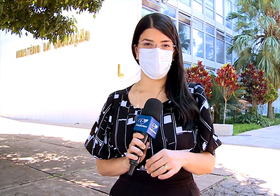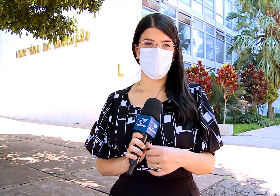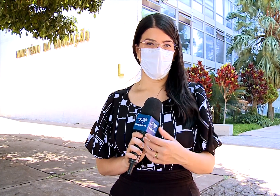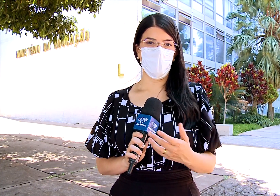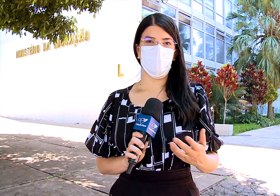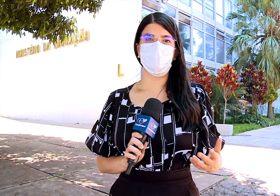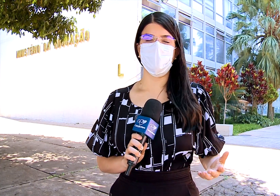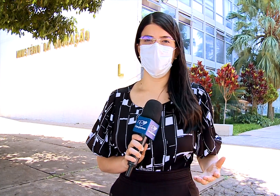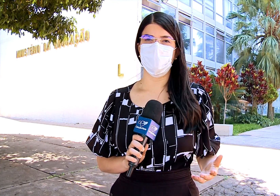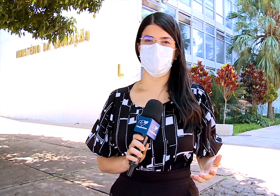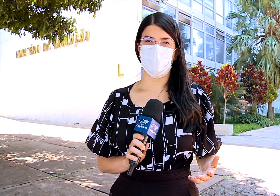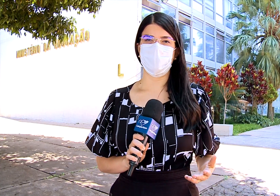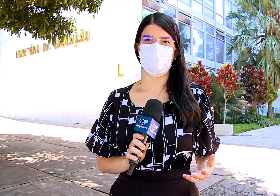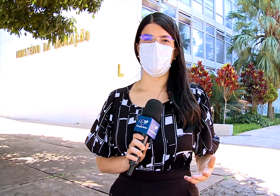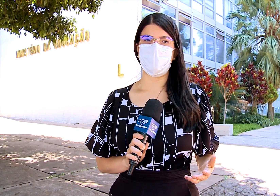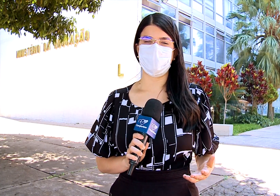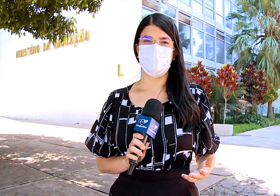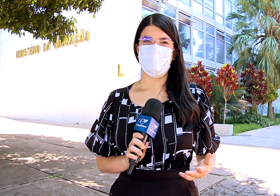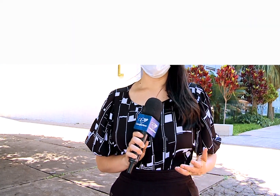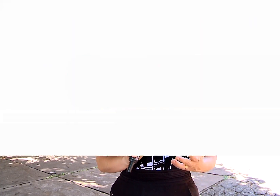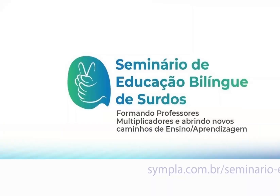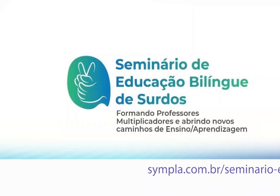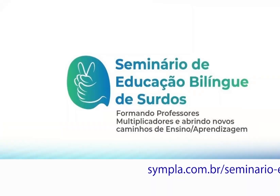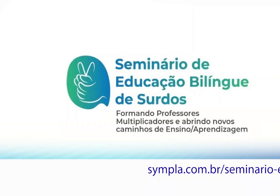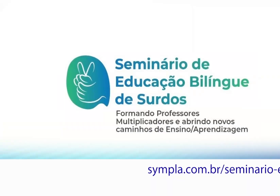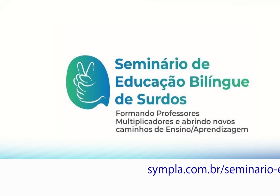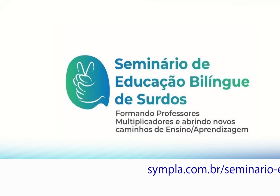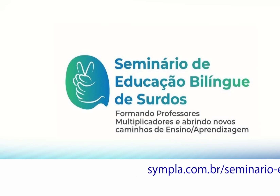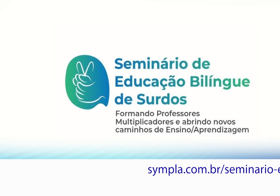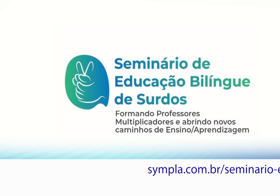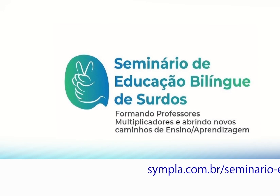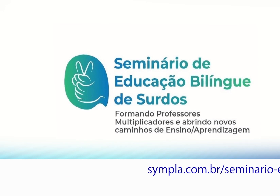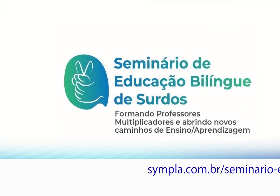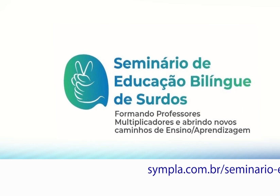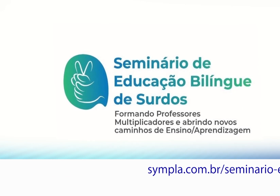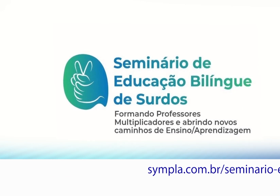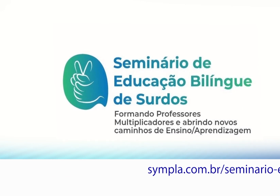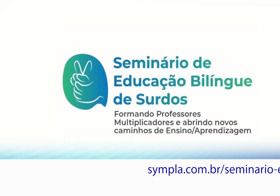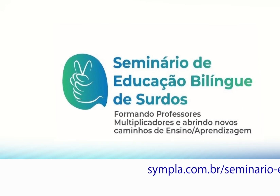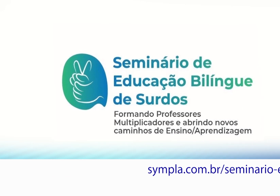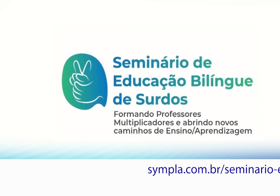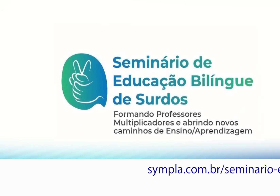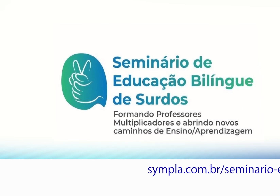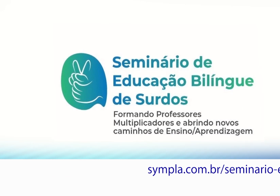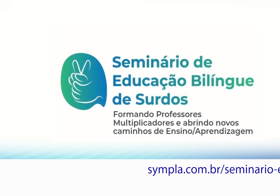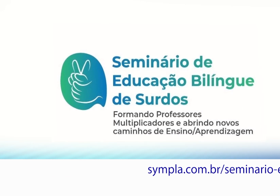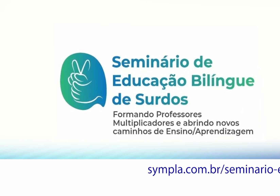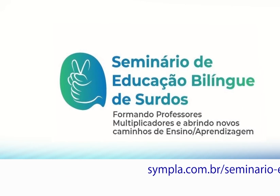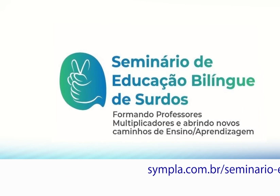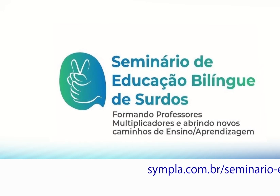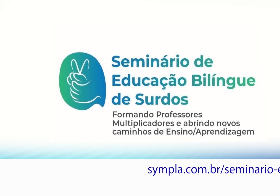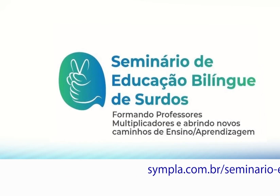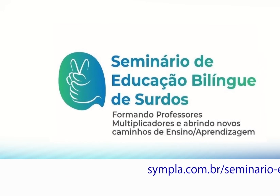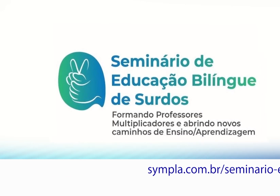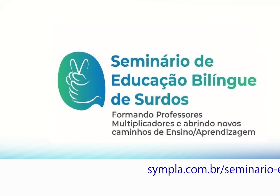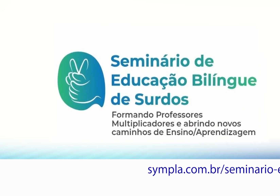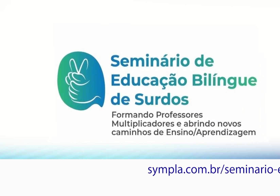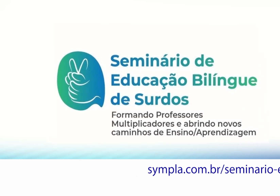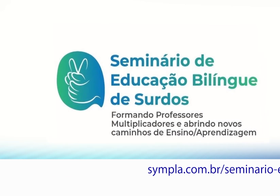ou vão atuar na área. As inscrições para o evento seguem até o dia 17 de outubro e podem ser realizadas na